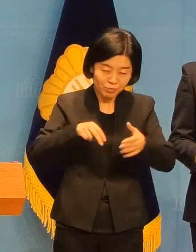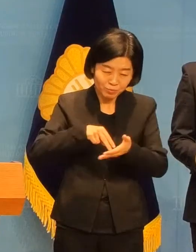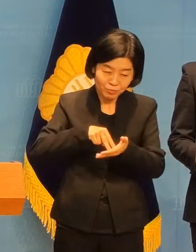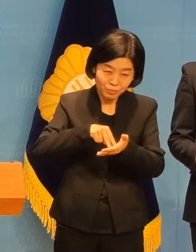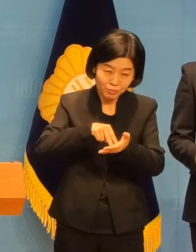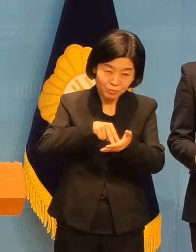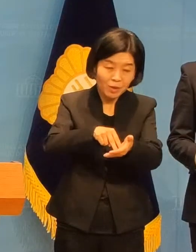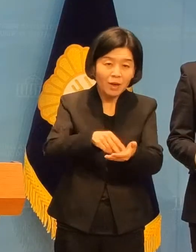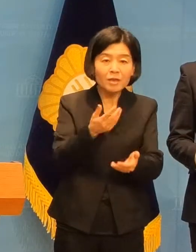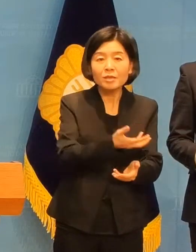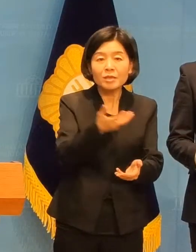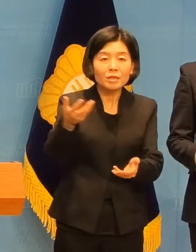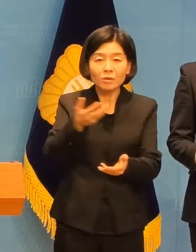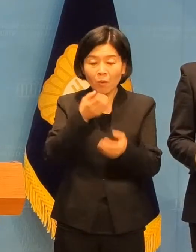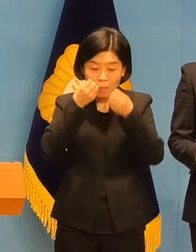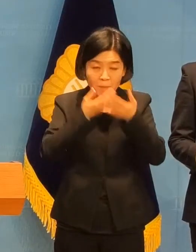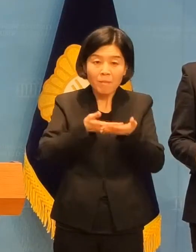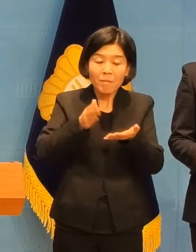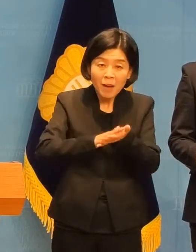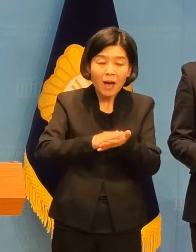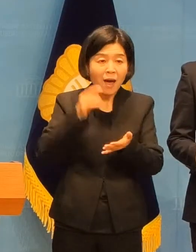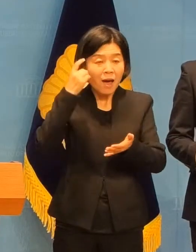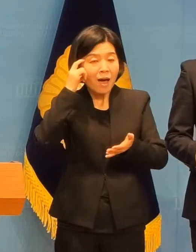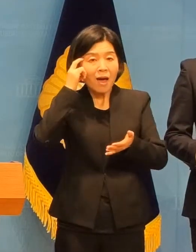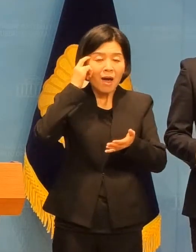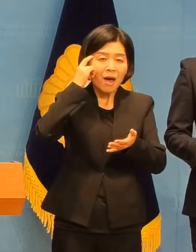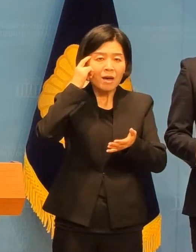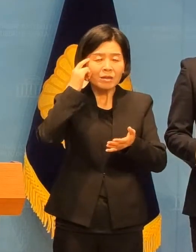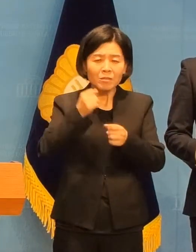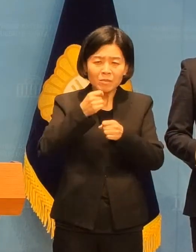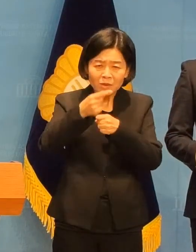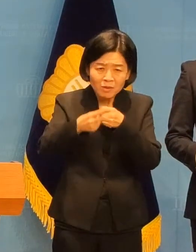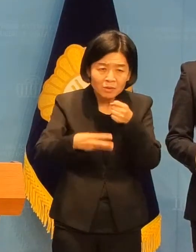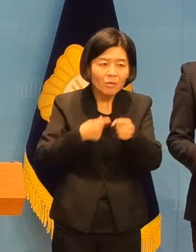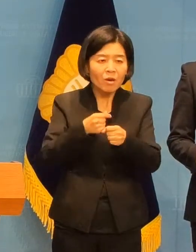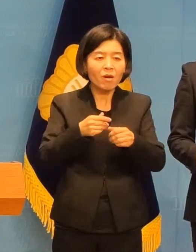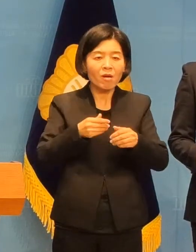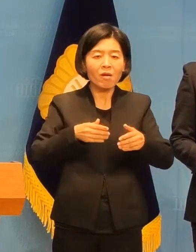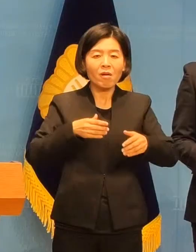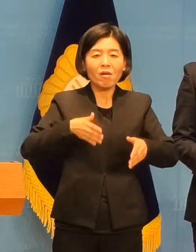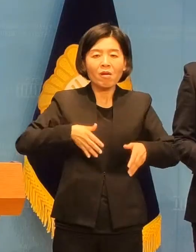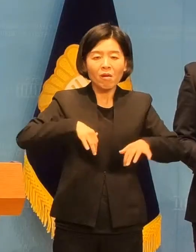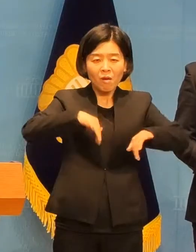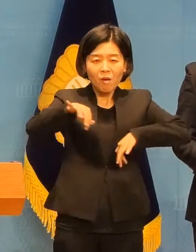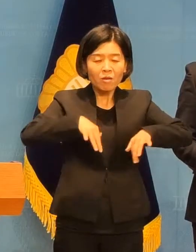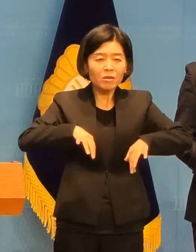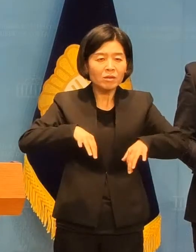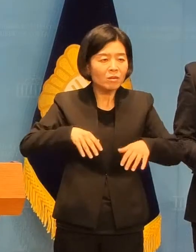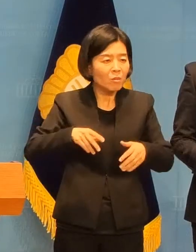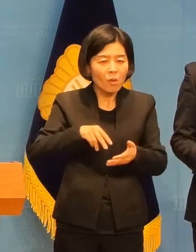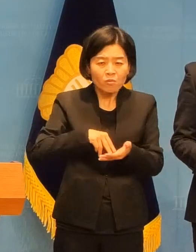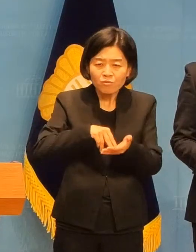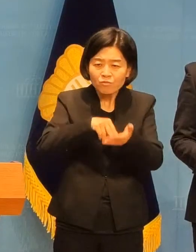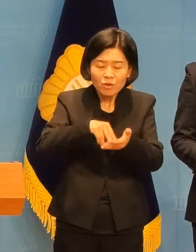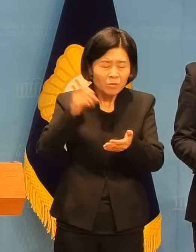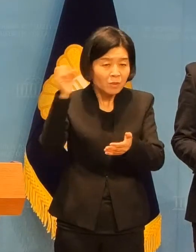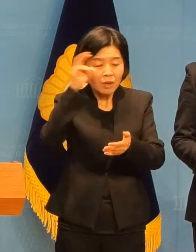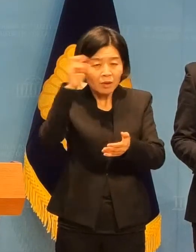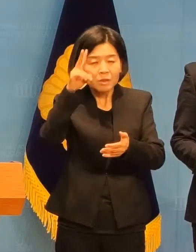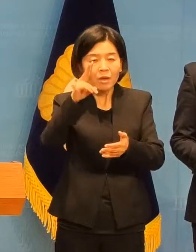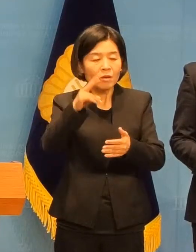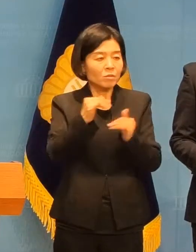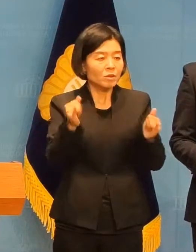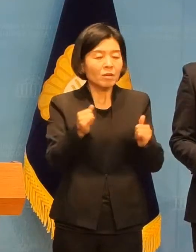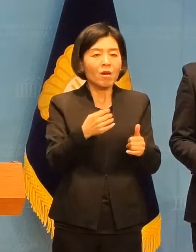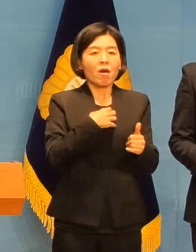수단으로 불렸지만 불과 몇 년 새 거리 위의 흉기이자 국민의 생명을 위협하는